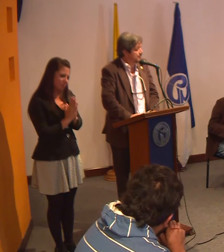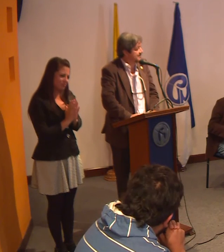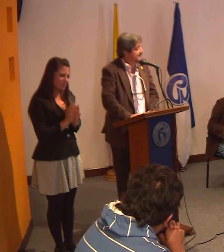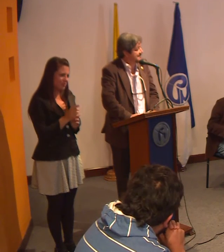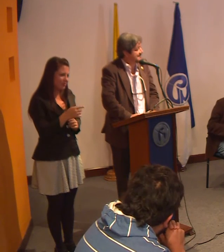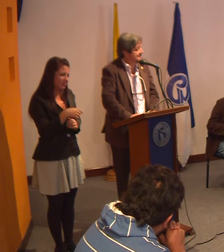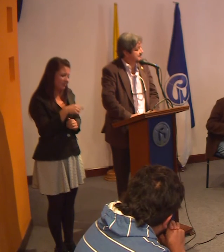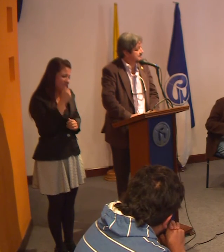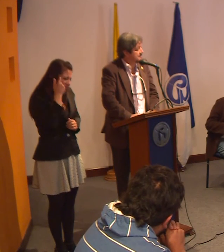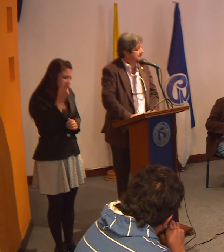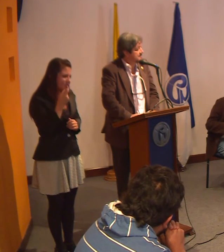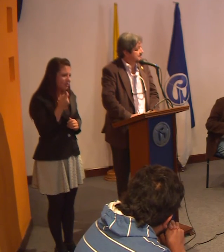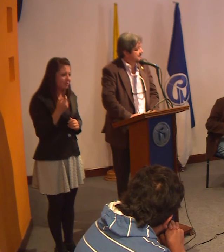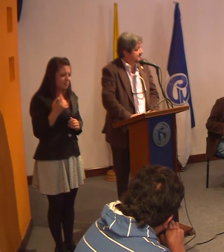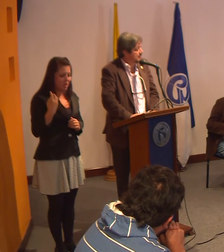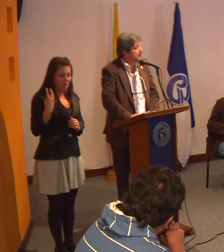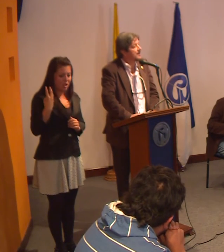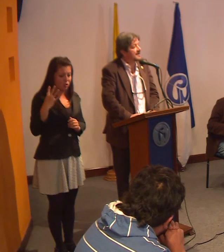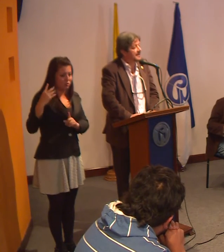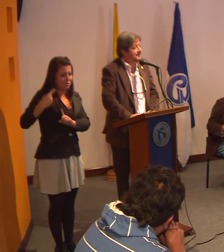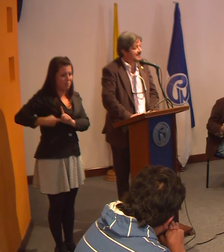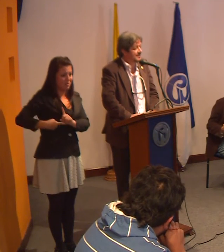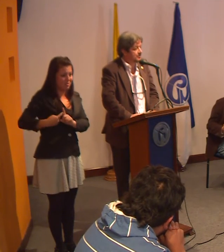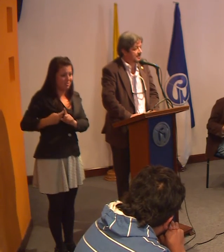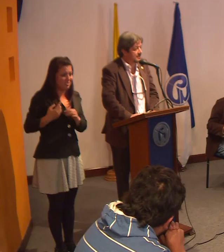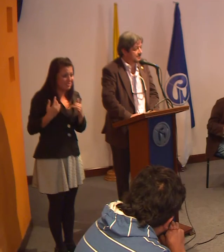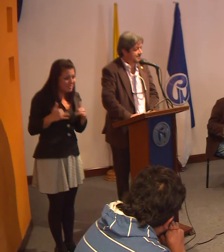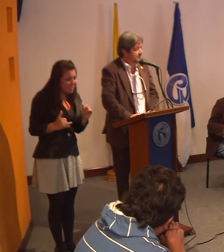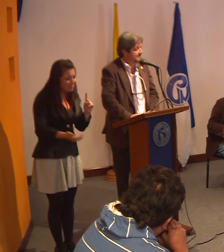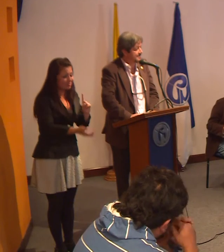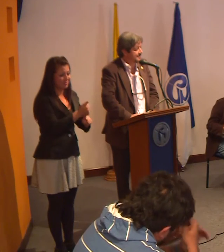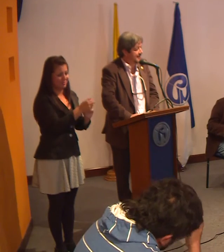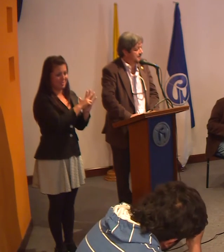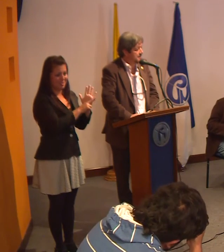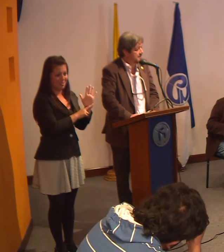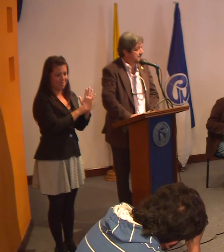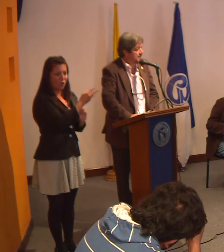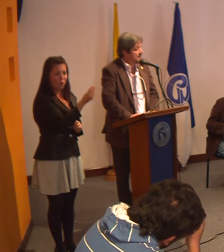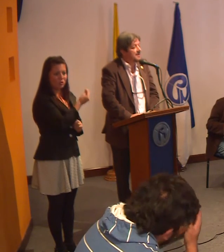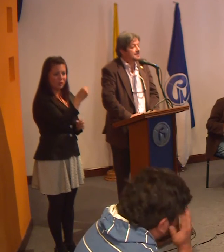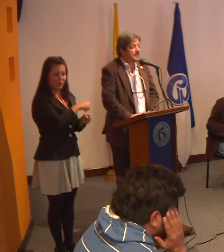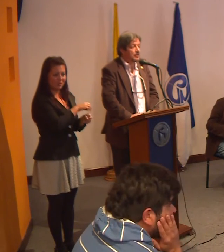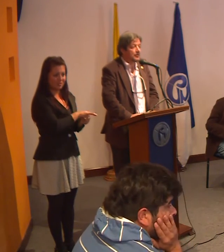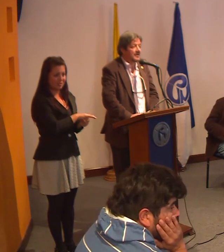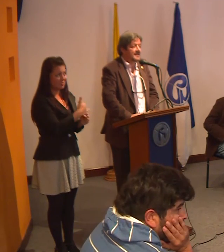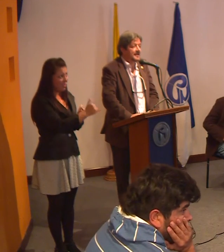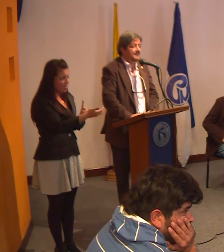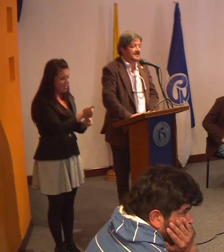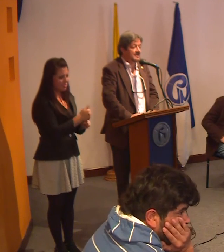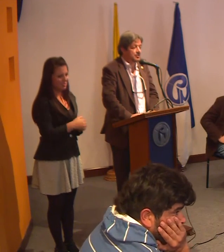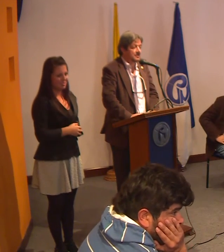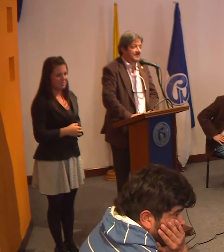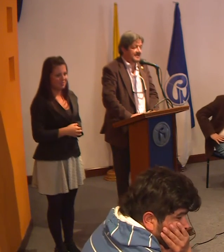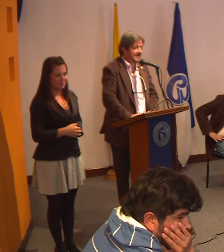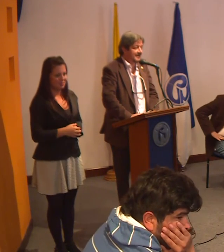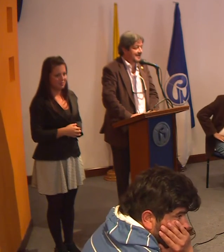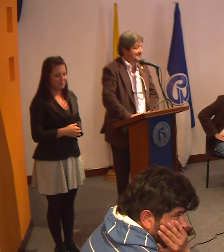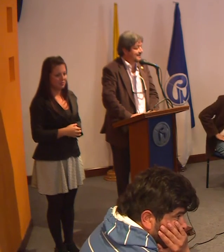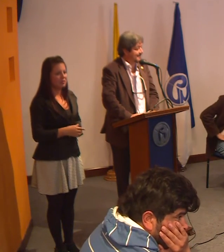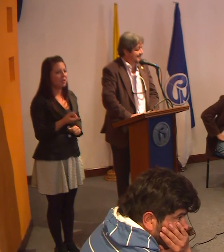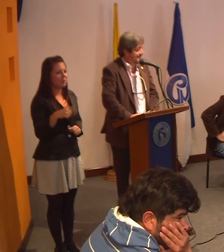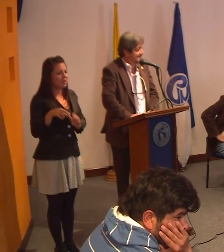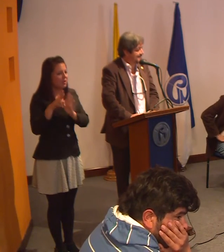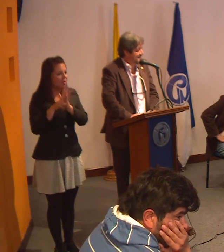últimos 14 meses se logró la reglamentación en el Consejo Distrital, se logró la reglamentación operativa